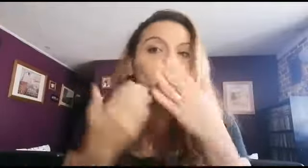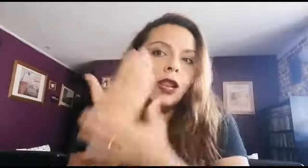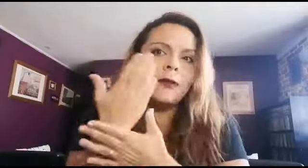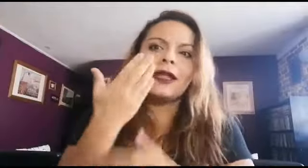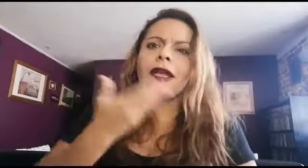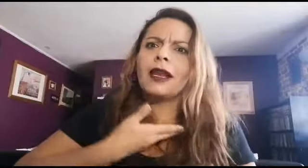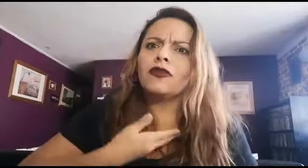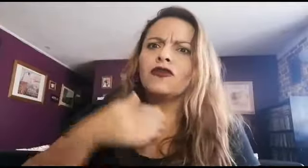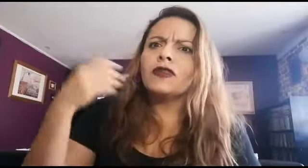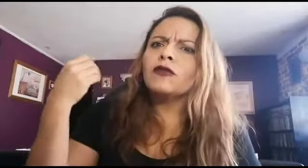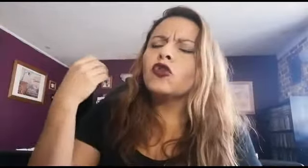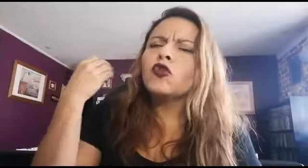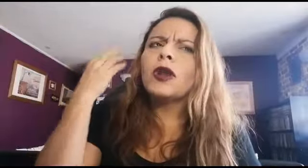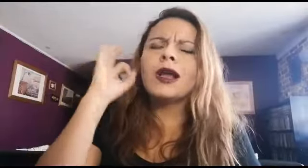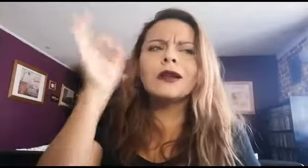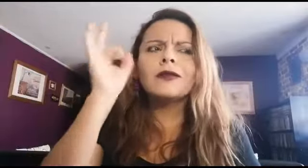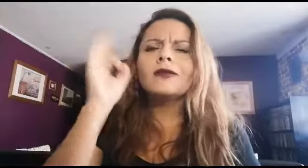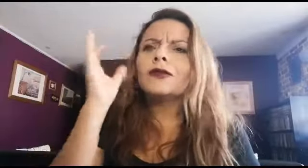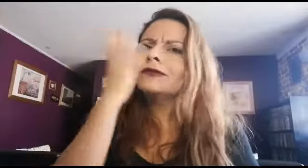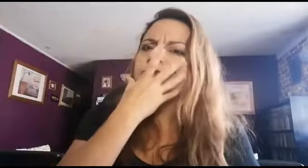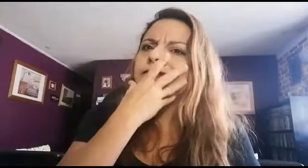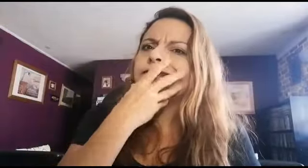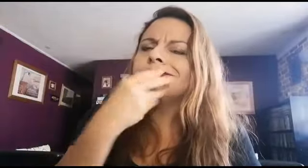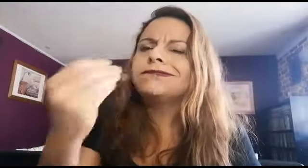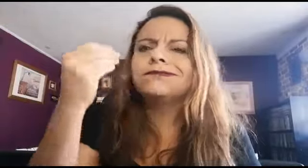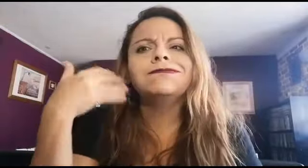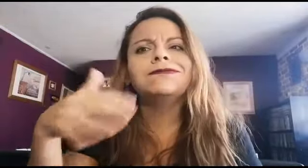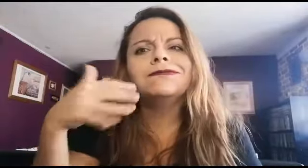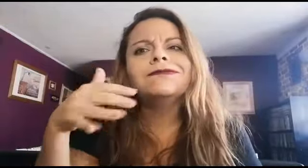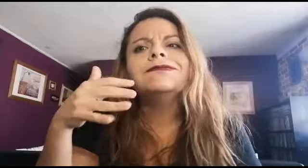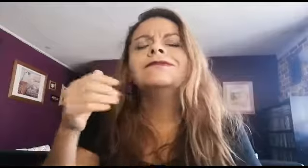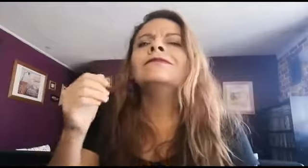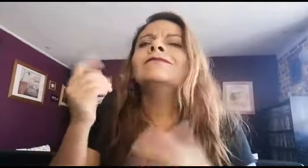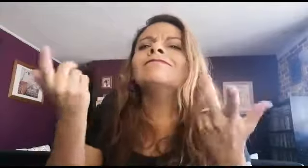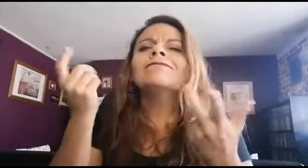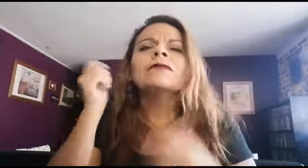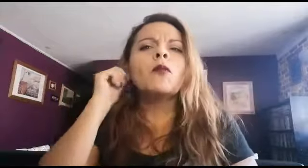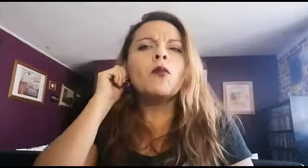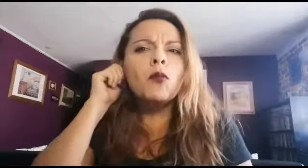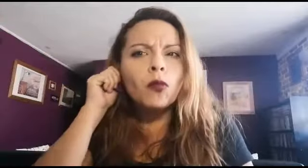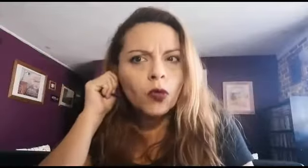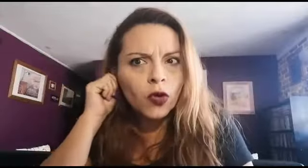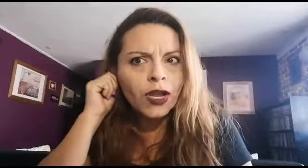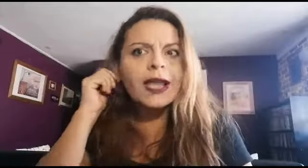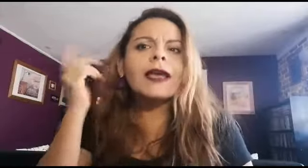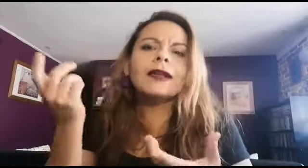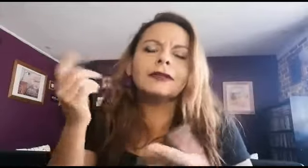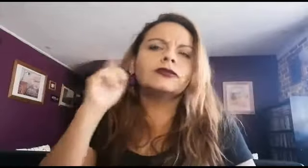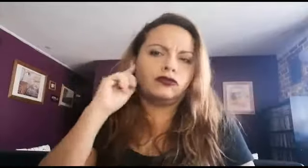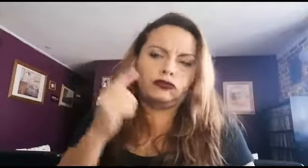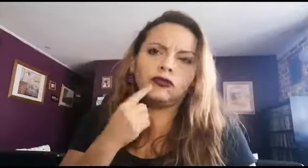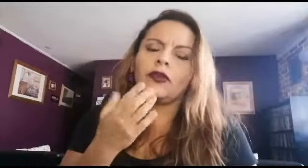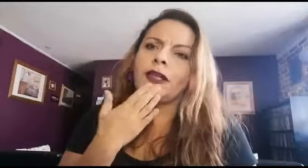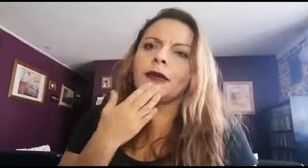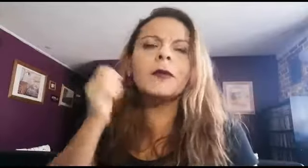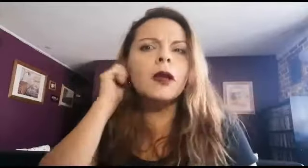quería contarles que esta mañana tuvimos una reunión hermosa muy importante donde nos